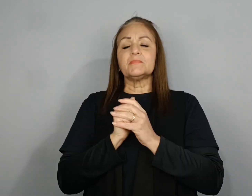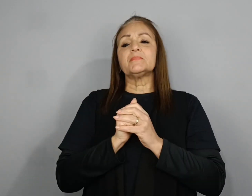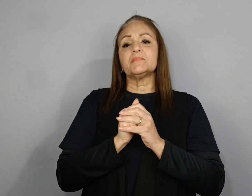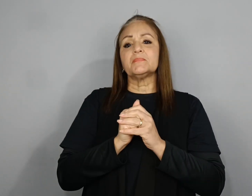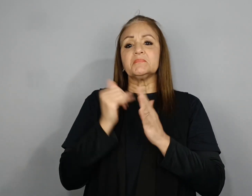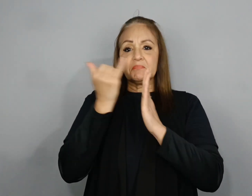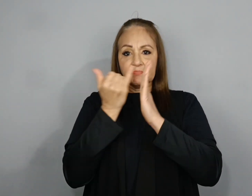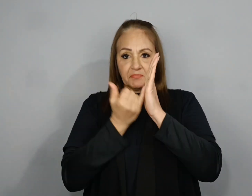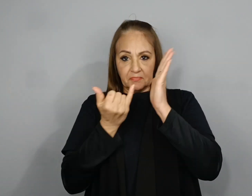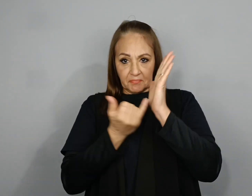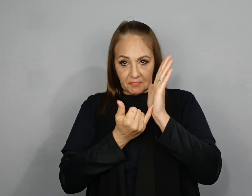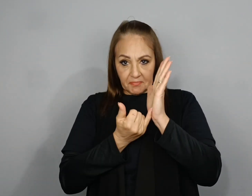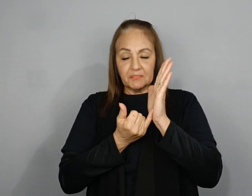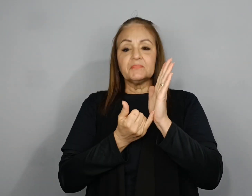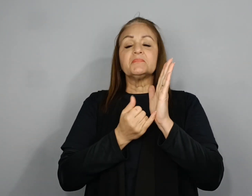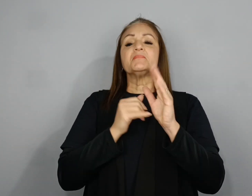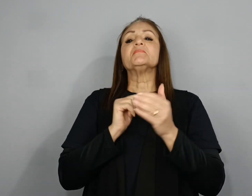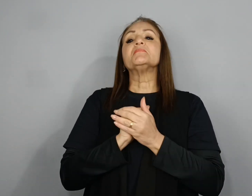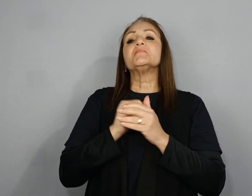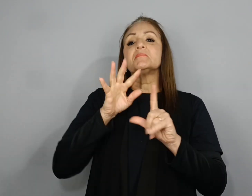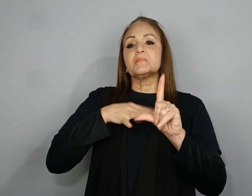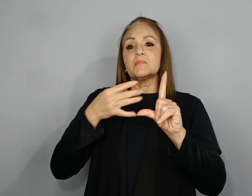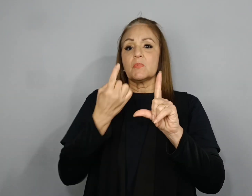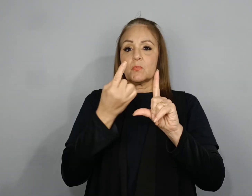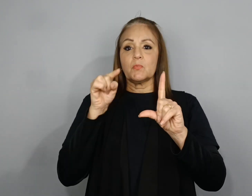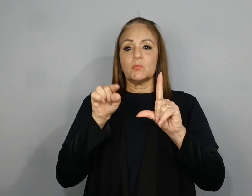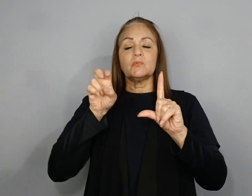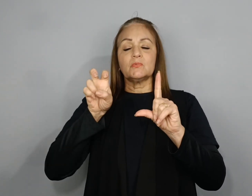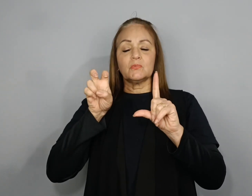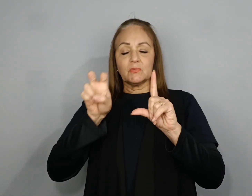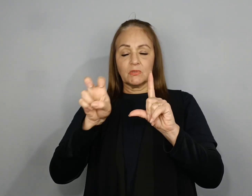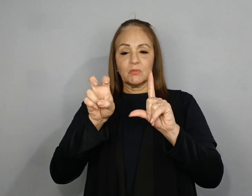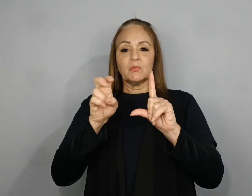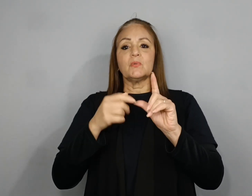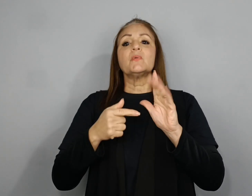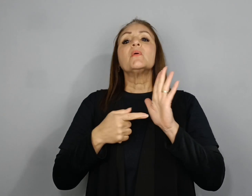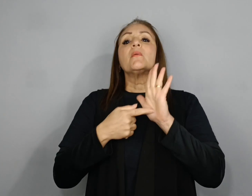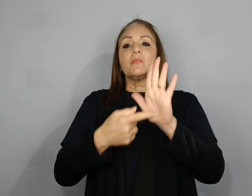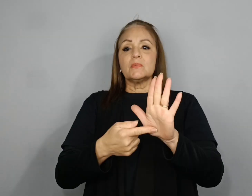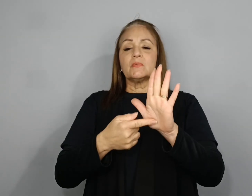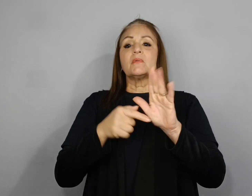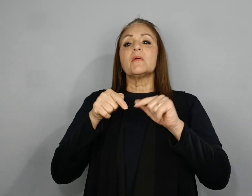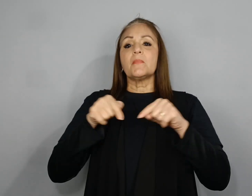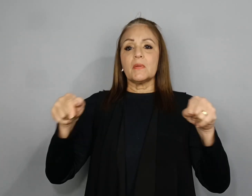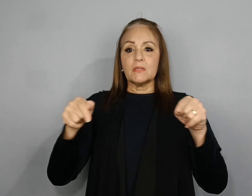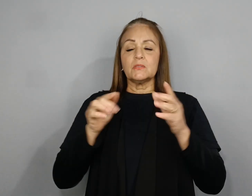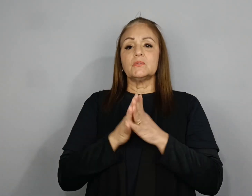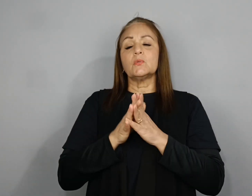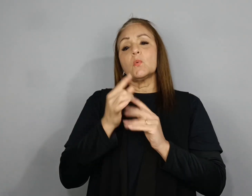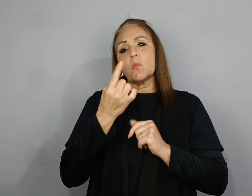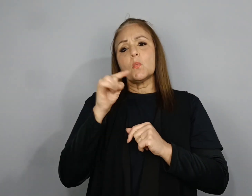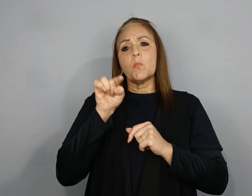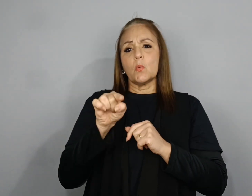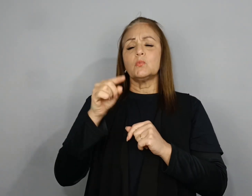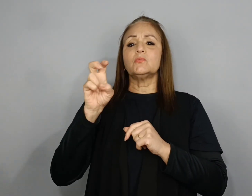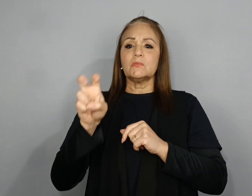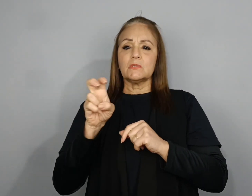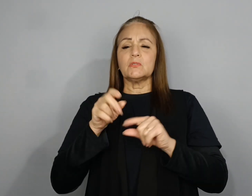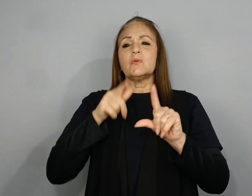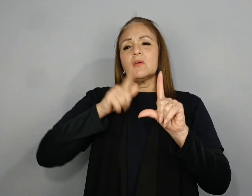abaixo. Figura 1.5, ou um gráfico de linhas múltiplas, dependendo do tipo de informação a